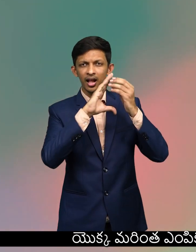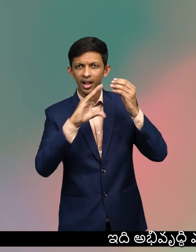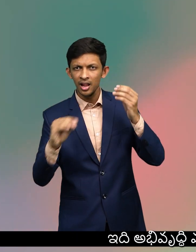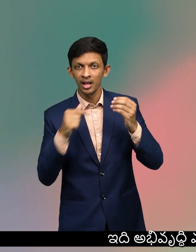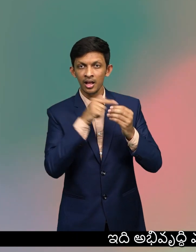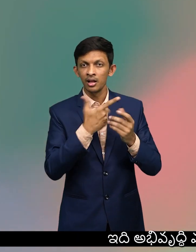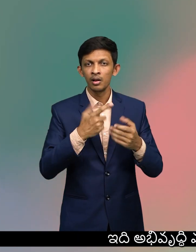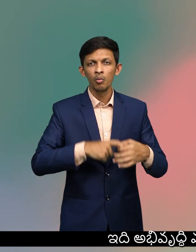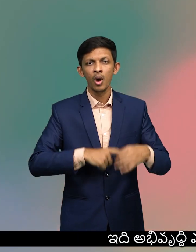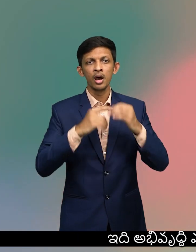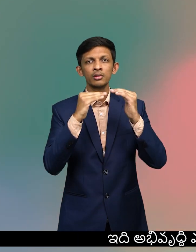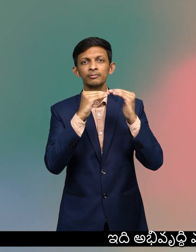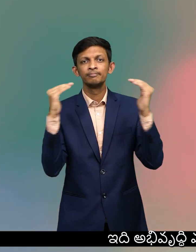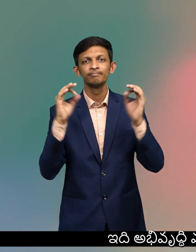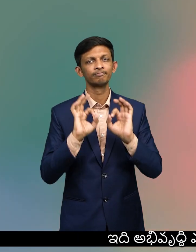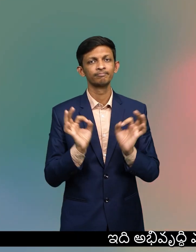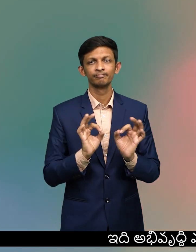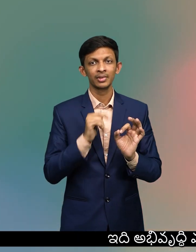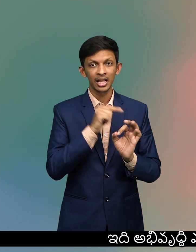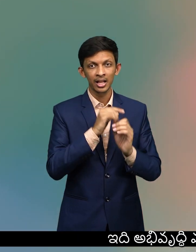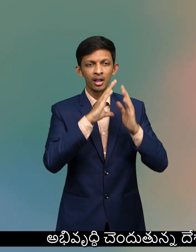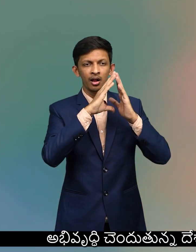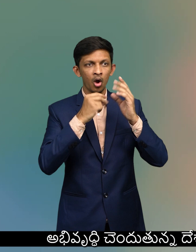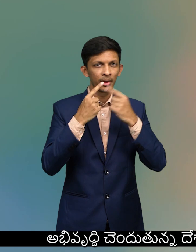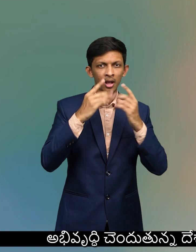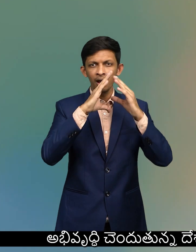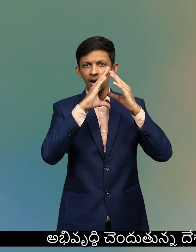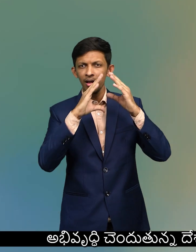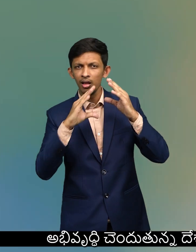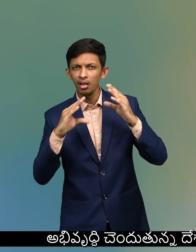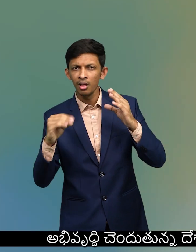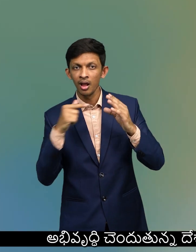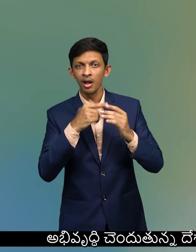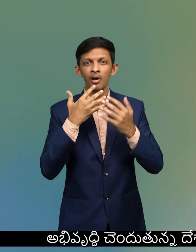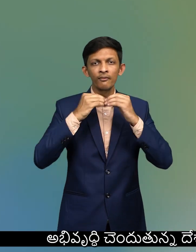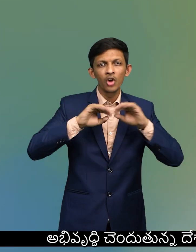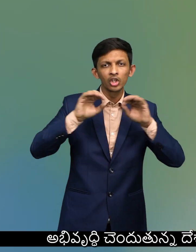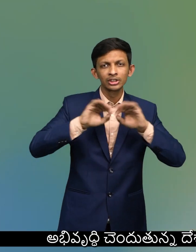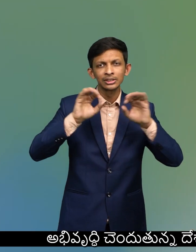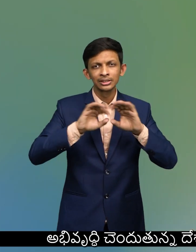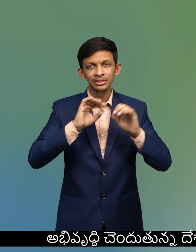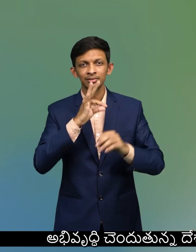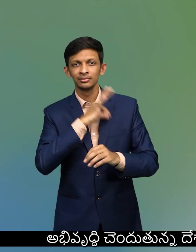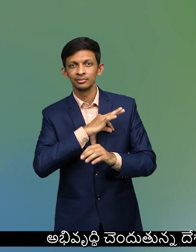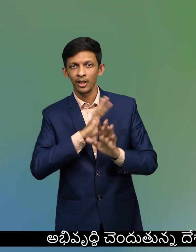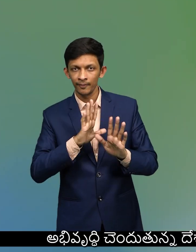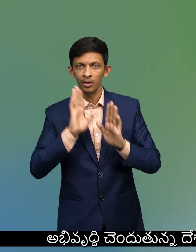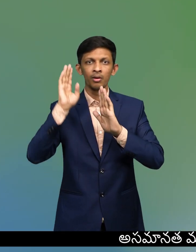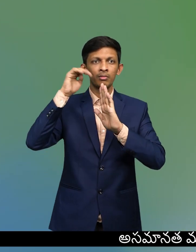ఇది అభివృద్ధి మరియు వృద్ధి ప్రయోజనాలను అభివృద్ధి చెందుతున్న దేశాలకు వ్యాప్తి చేయడం ద్వారా పేదరికం,